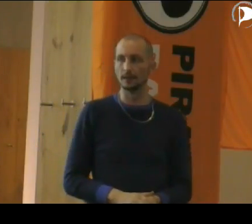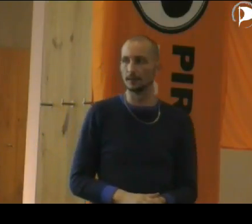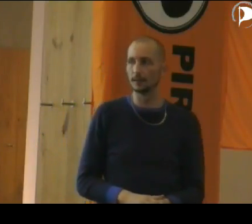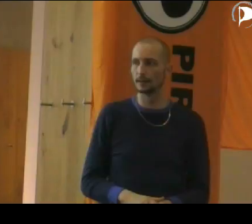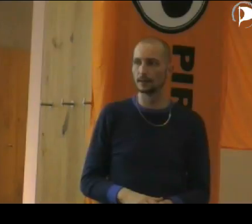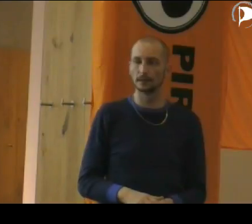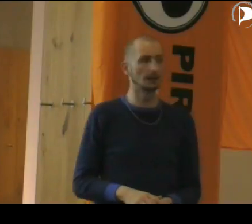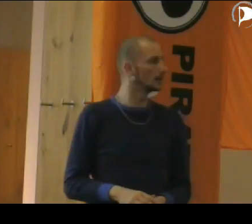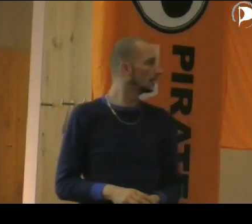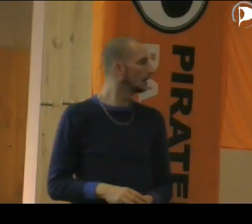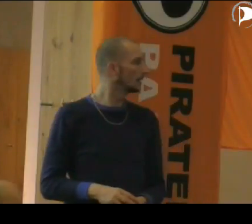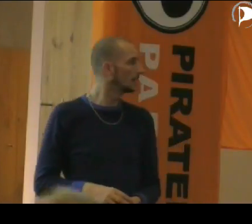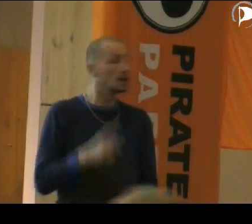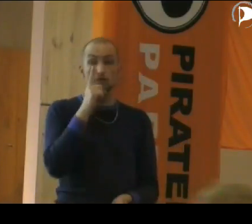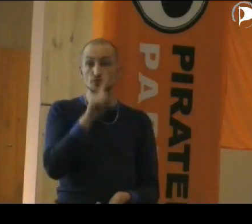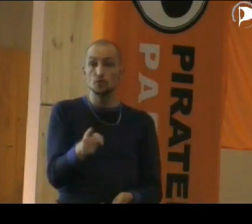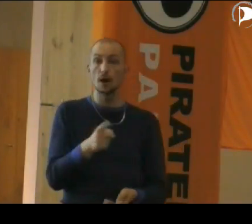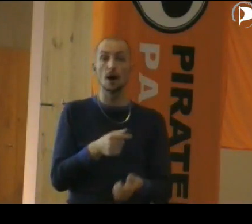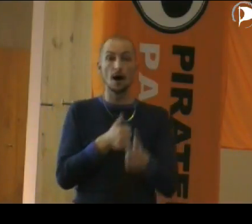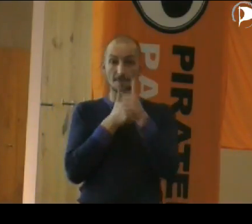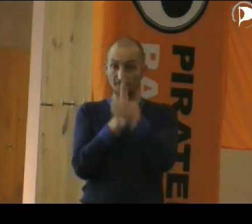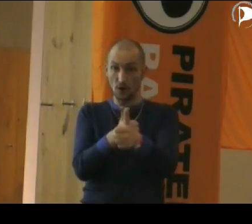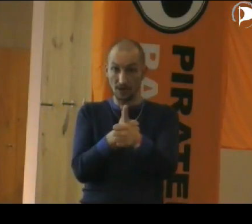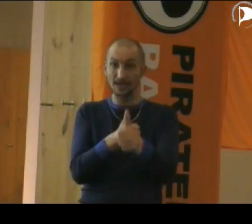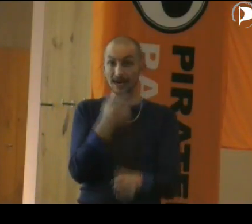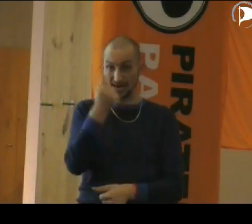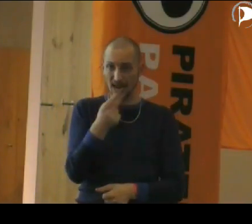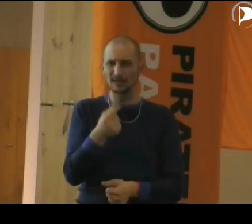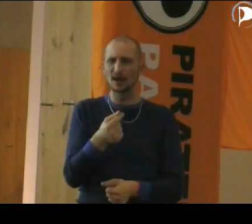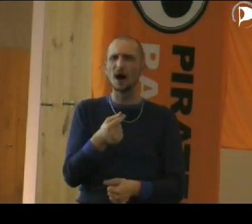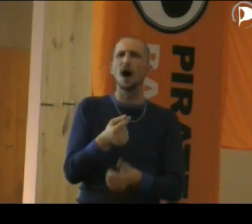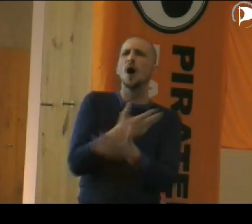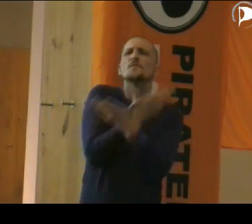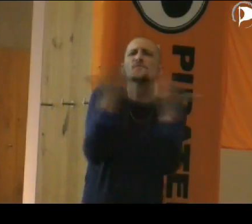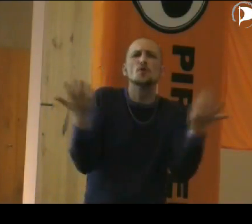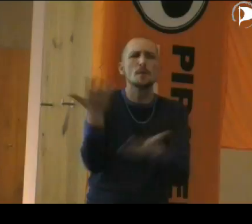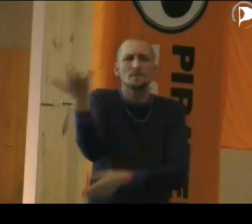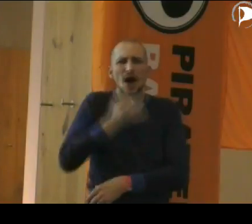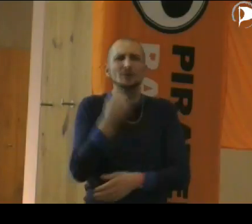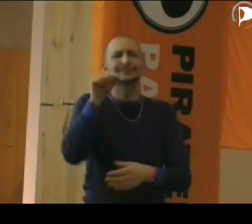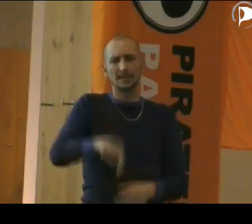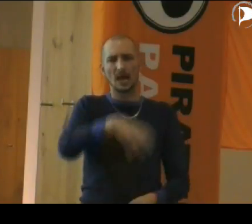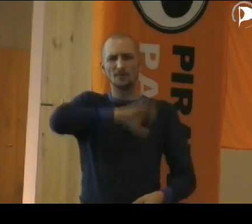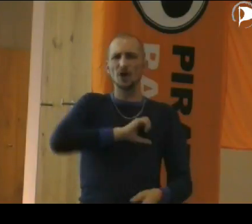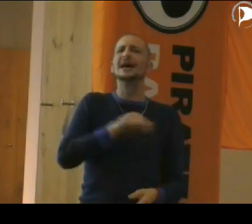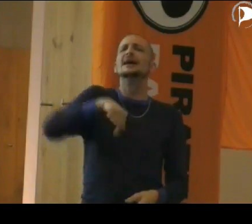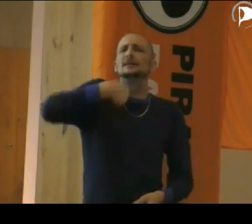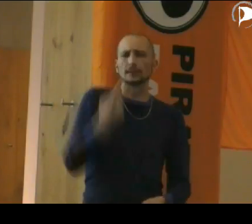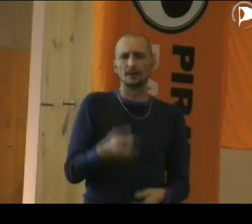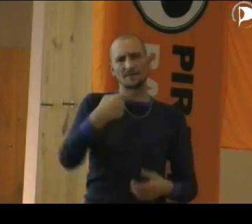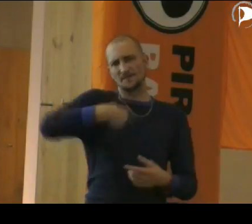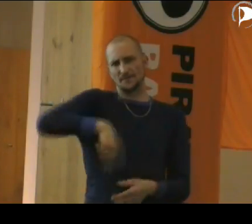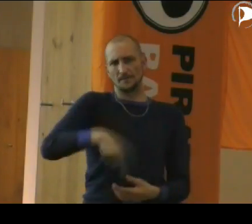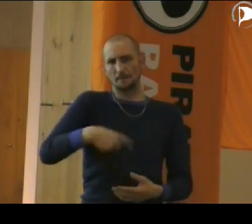und wenn ich nach eltern orientieren nachdem das feld will braucht man erfolgreich sind dann denke ich haben wir von den morgans gehört